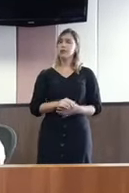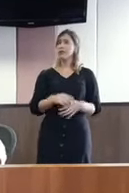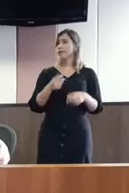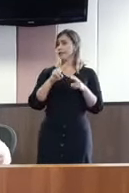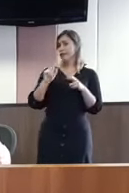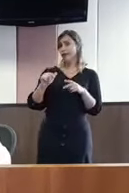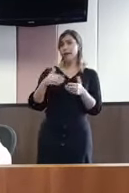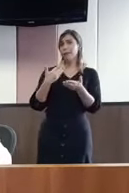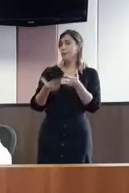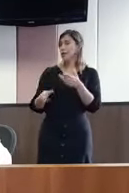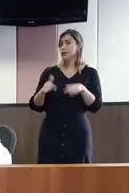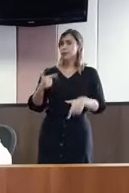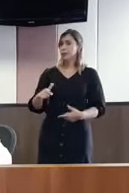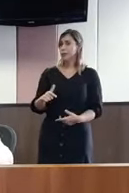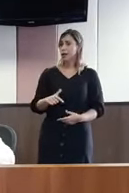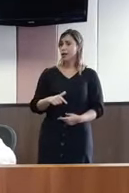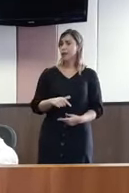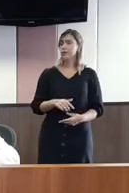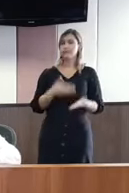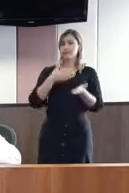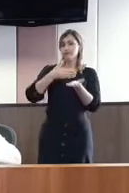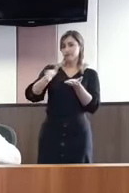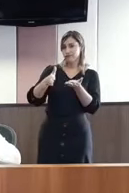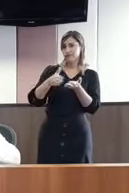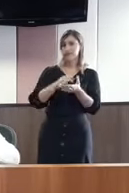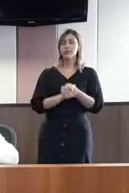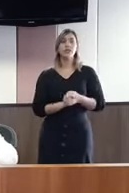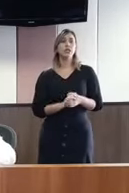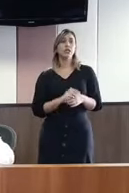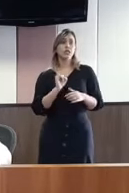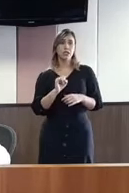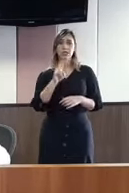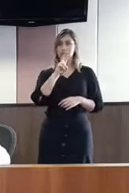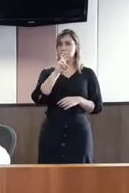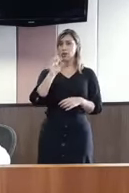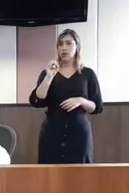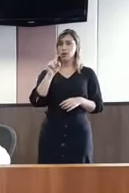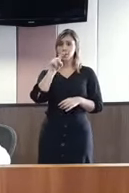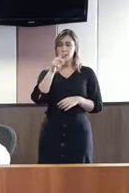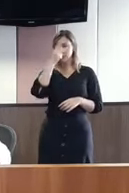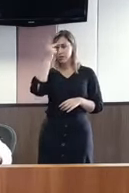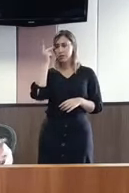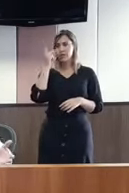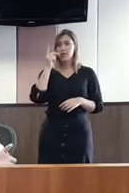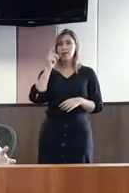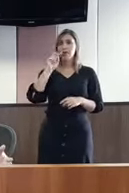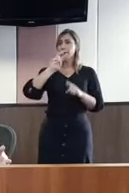os seus trabalhadores embora. Ao invés de termos que prestar assistência para 50 mil pessoas, vai virar